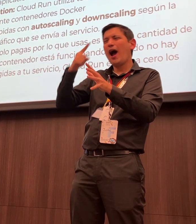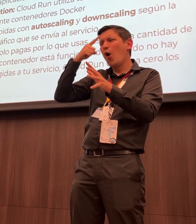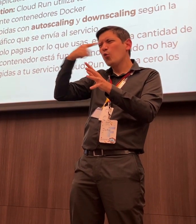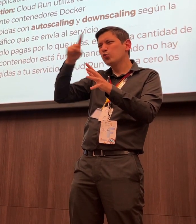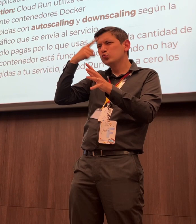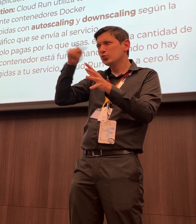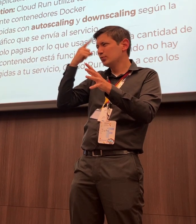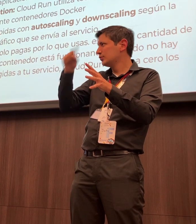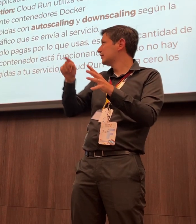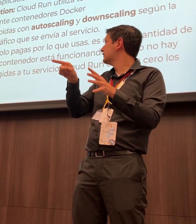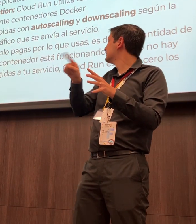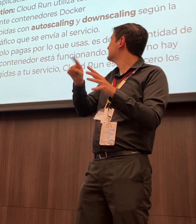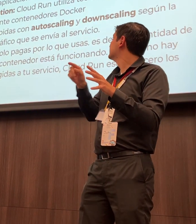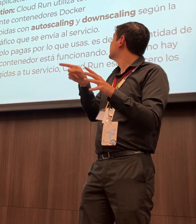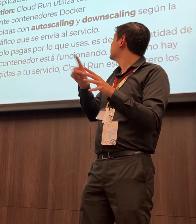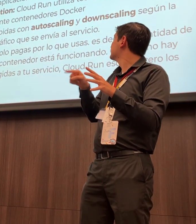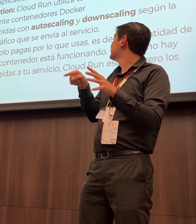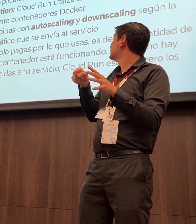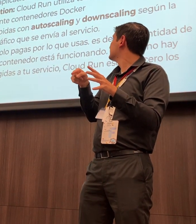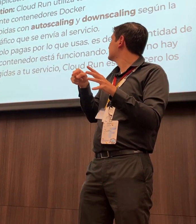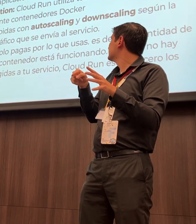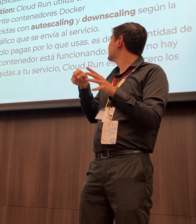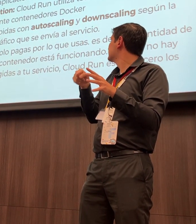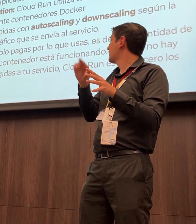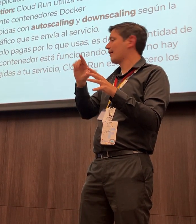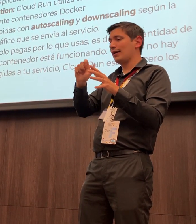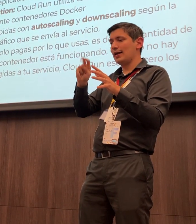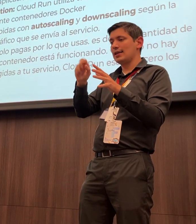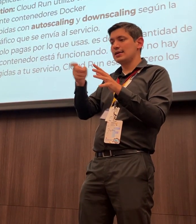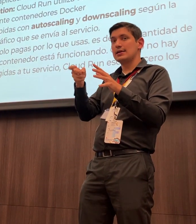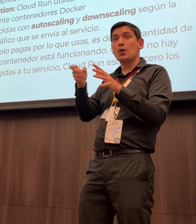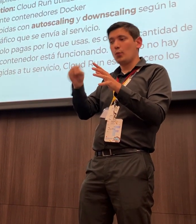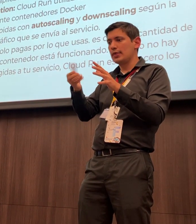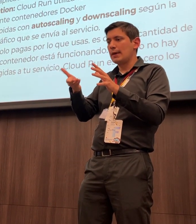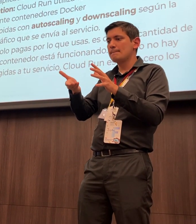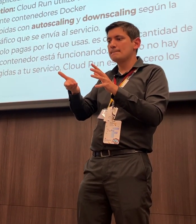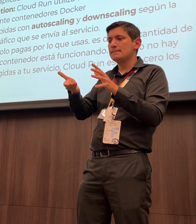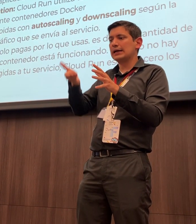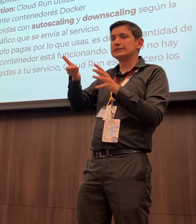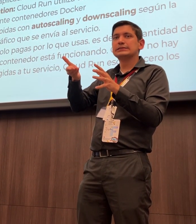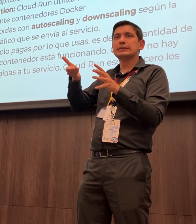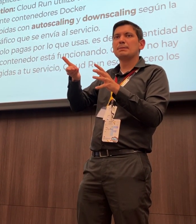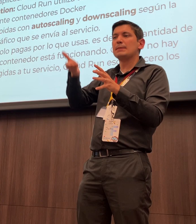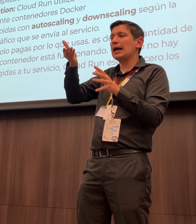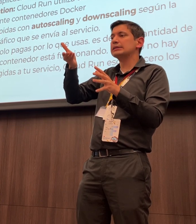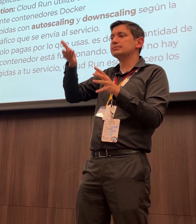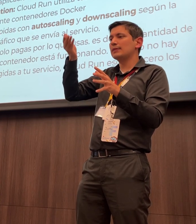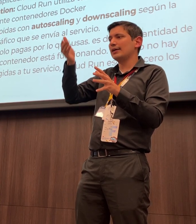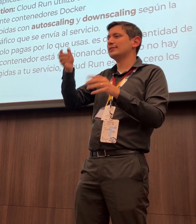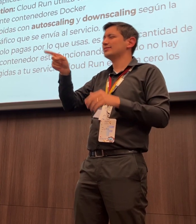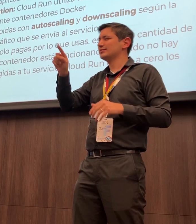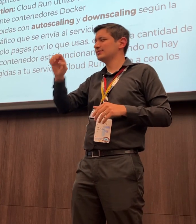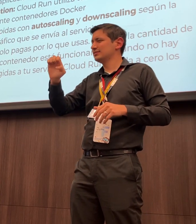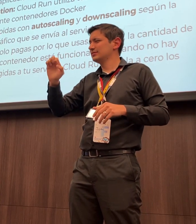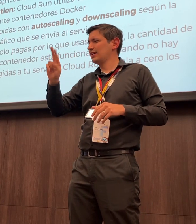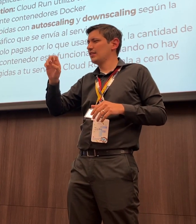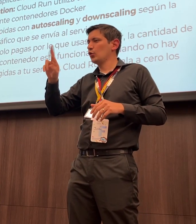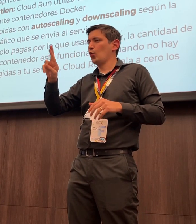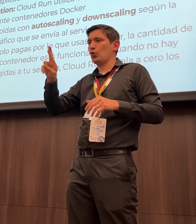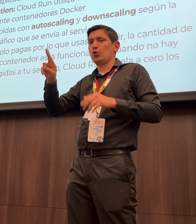el down-scaling, que es básicamente poder incrementar la cantidad de servidores